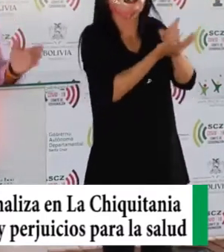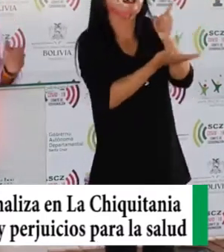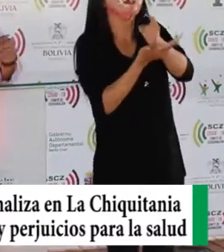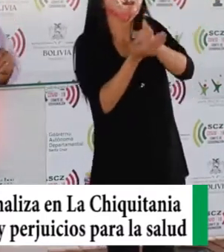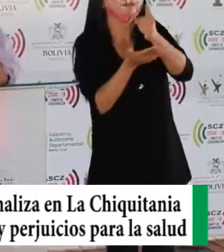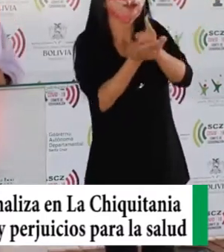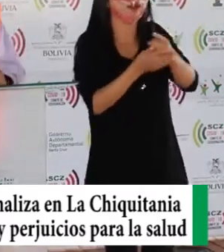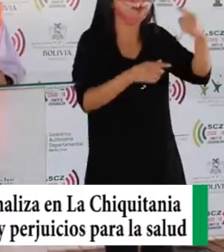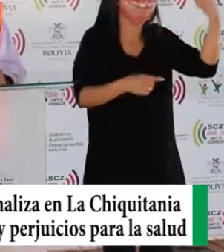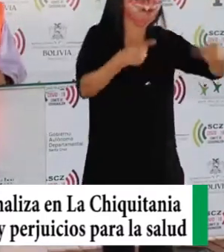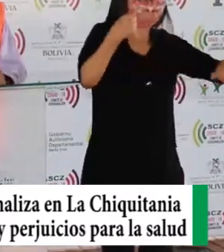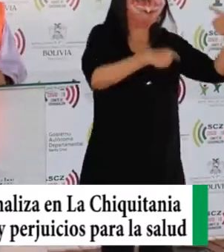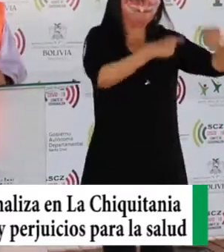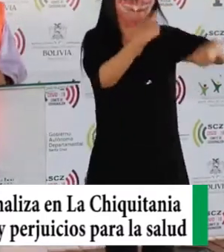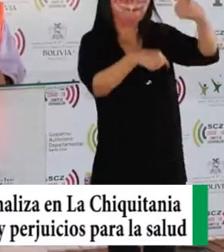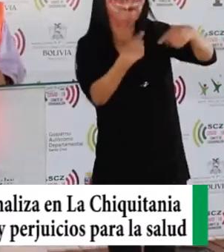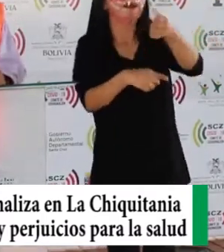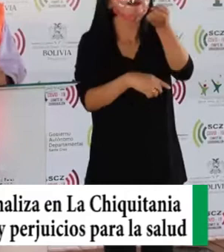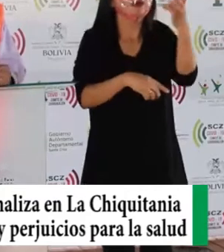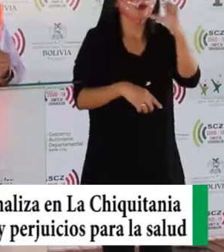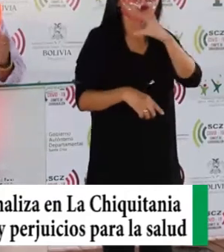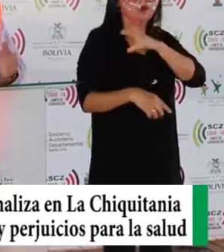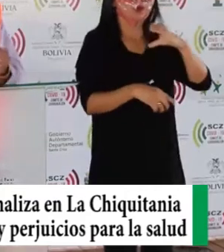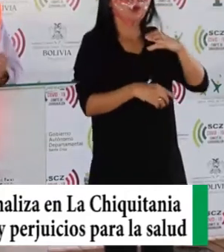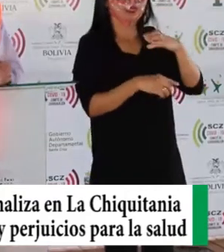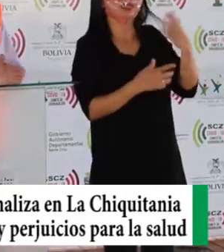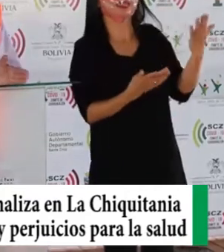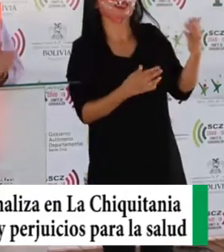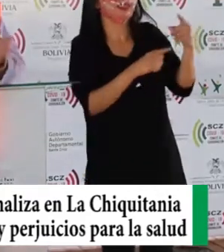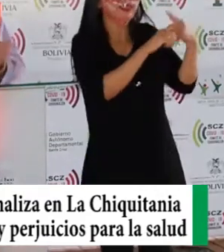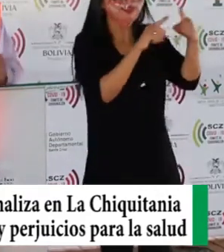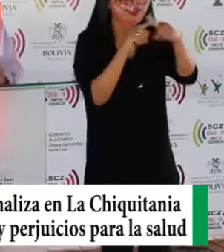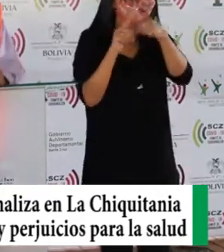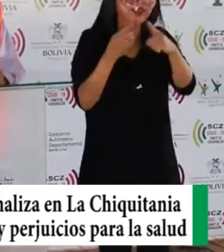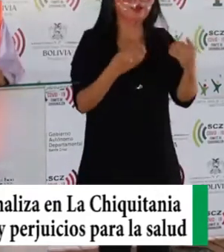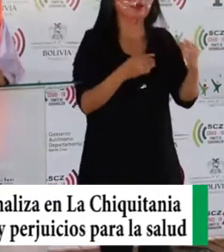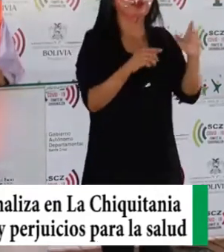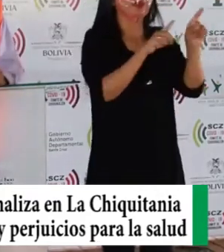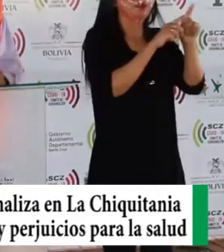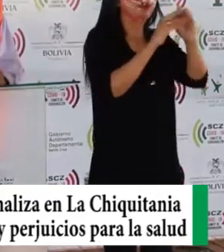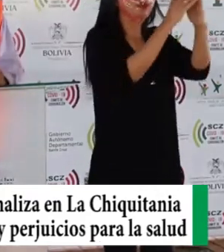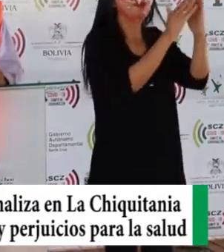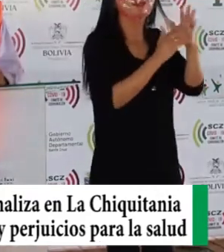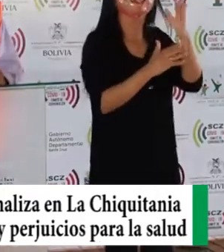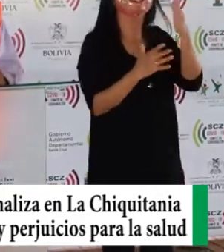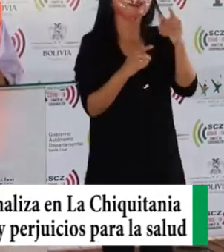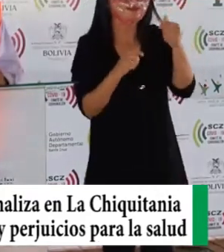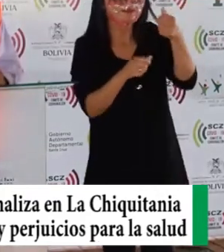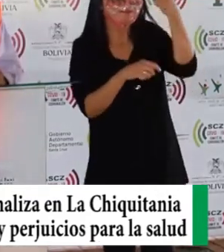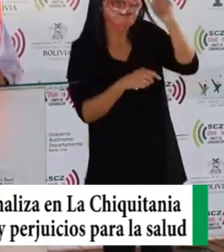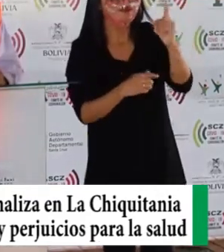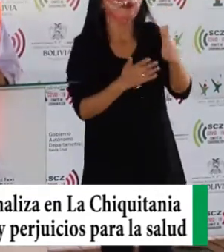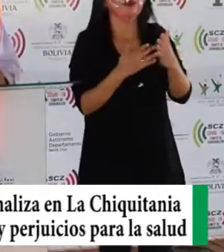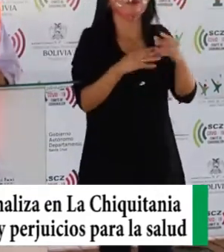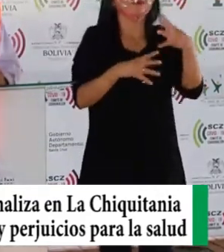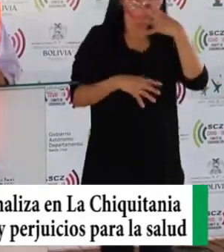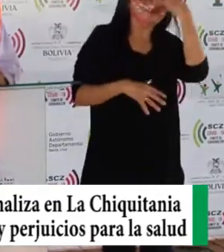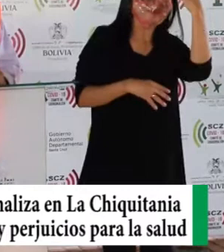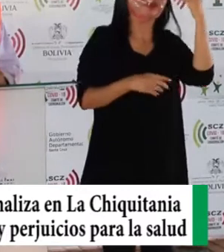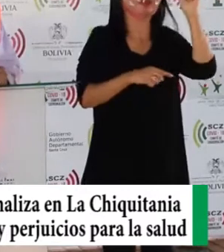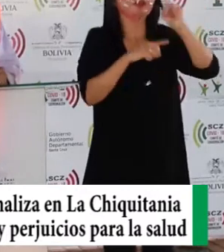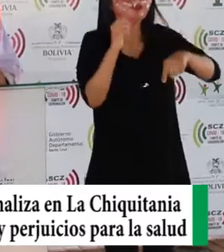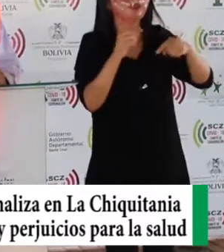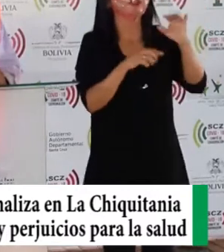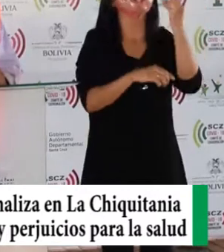entre algunos comités cívicos y también comunarios que querían ir a desbloquear por el enojo, porque no podían sacar